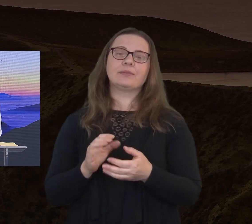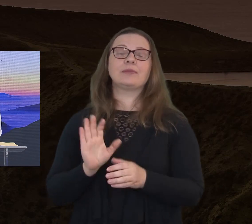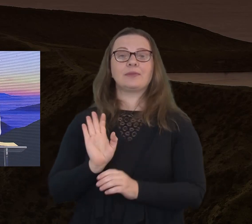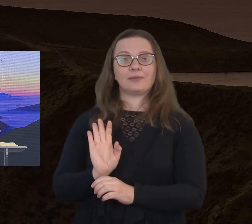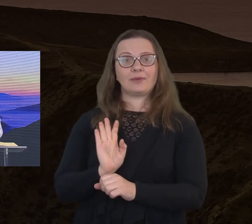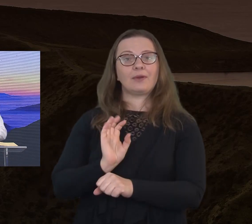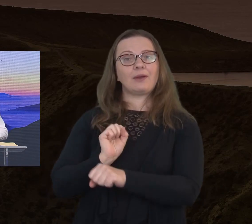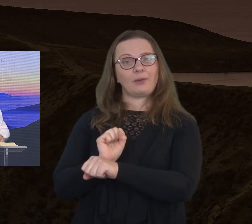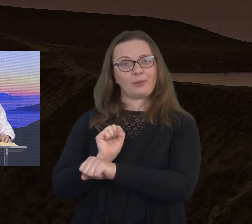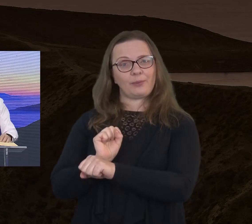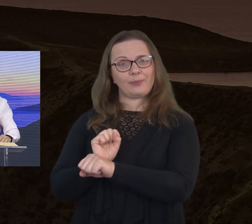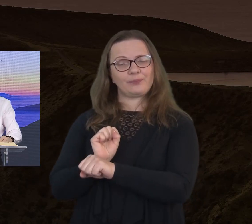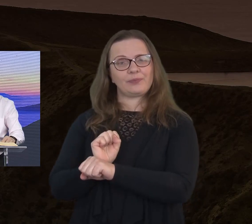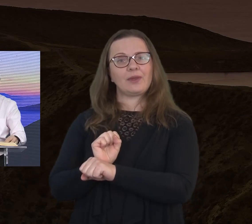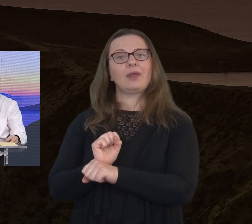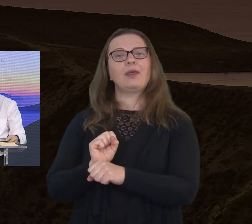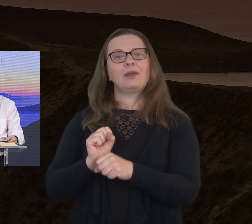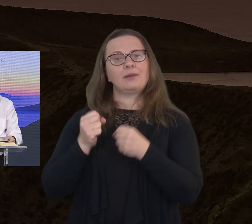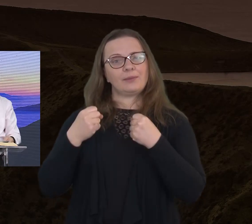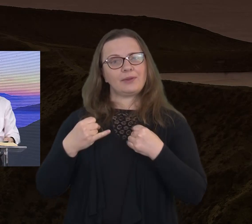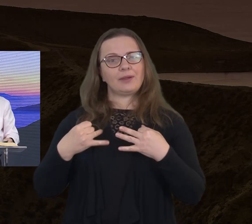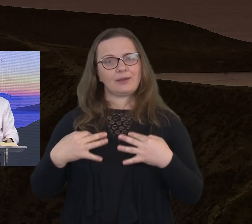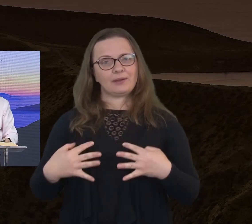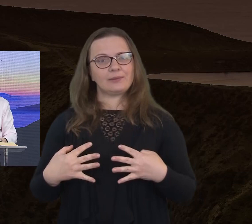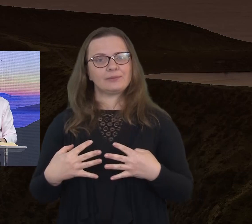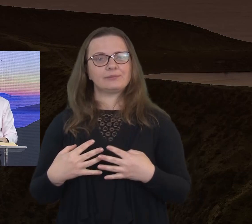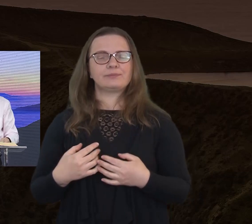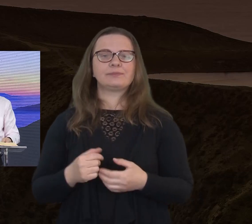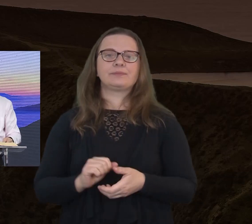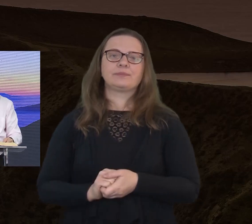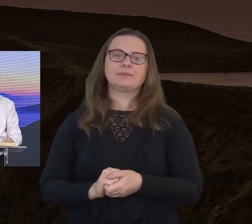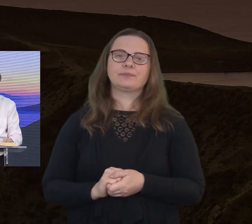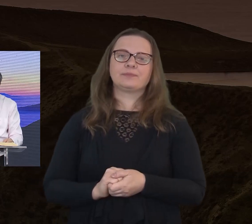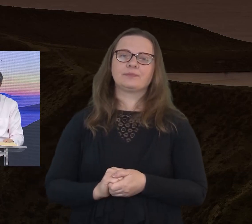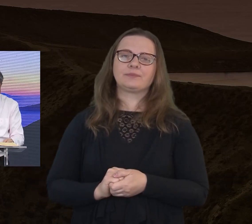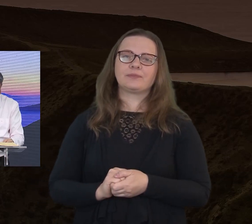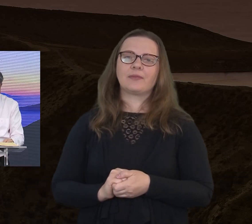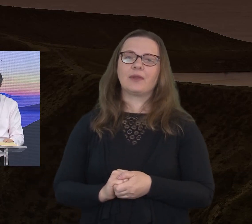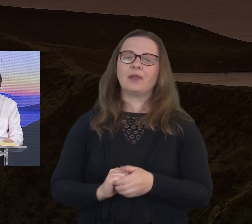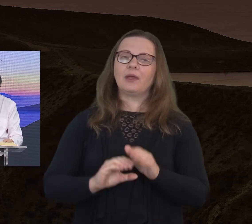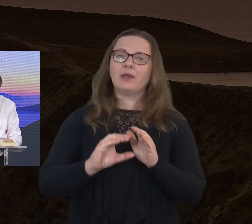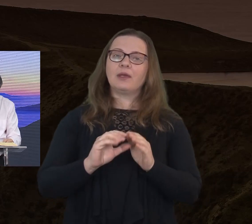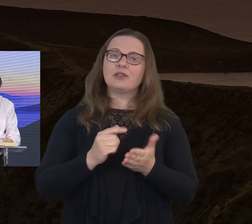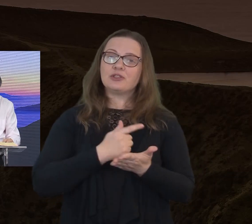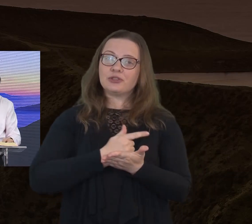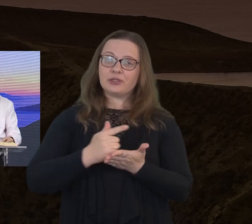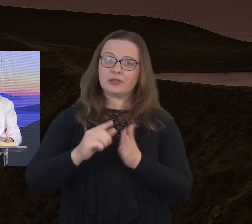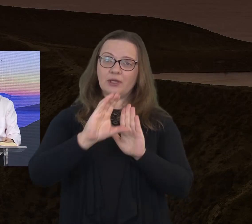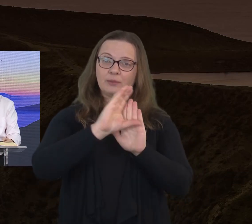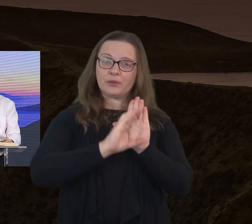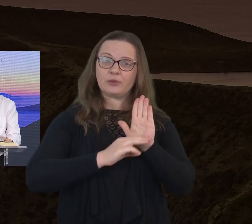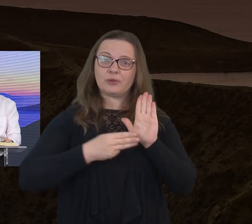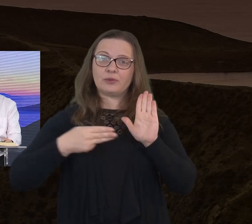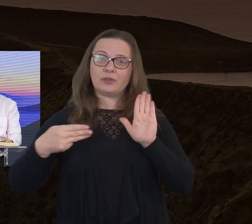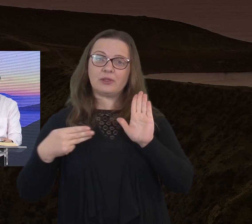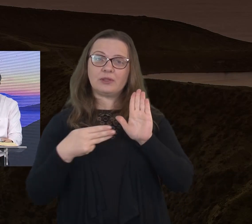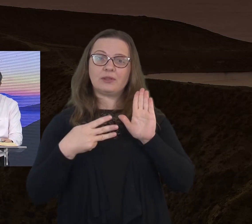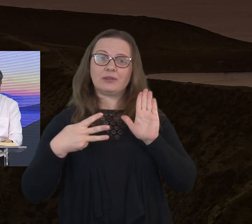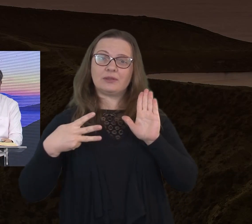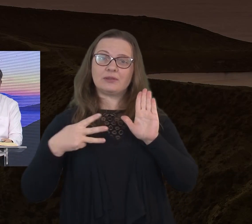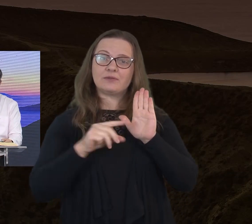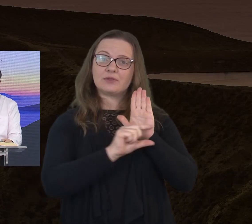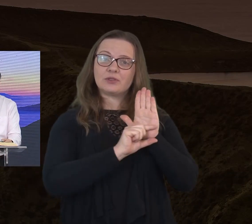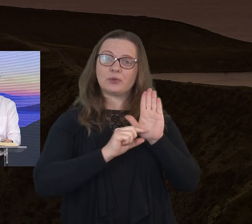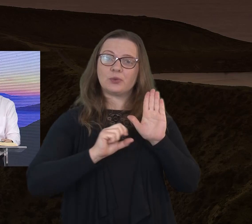ainda, deixe-me comentar mais uma coisa. No capítulo 3 de Gênesis, no versículo